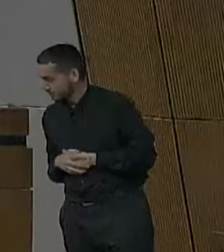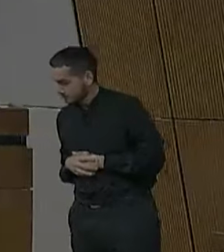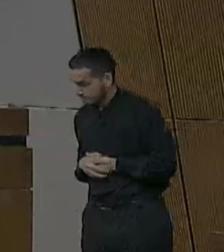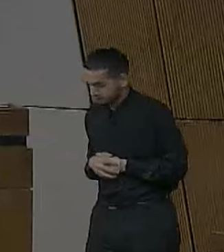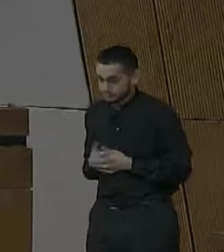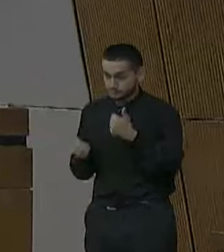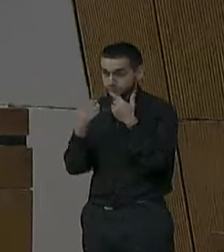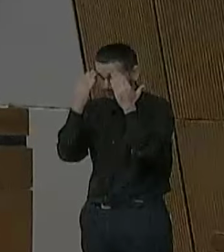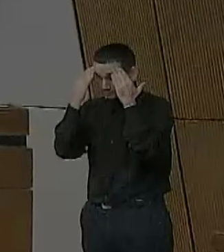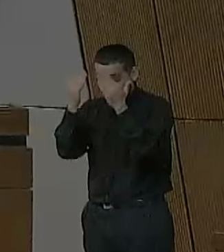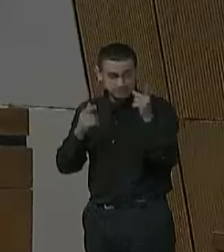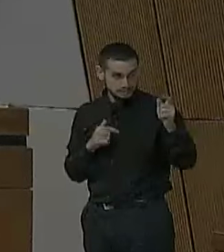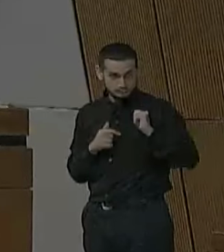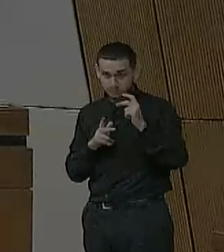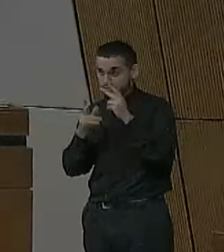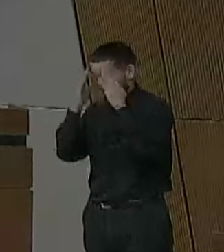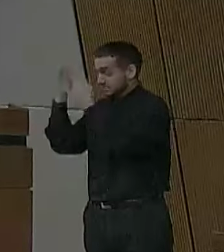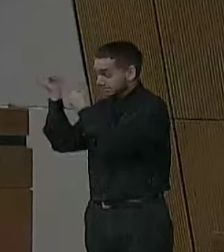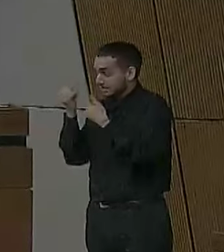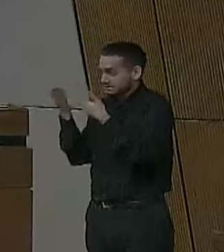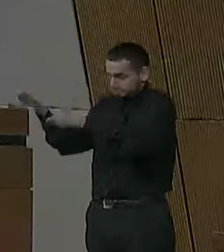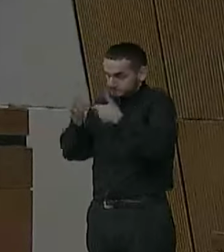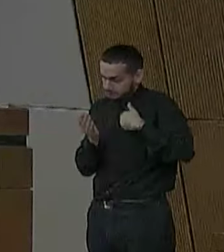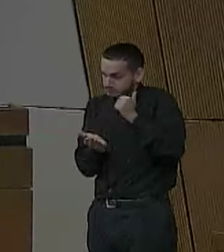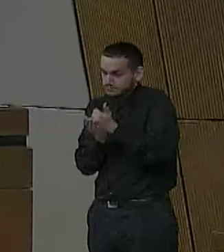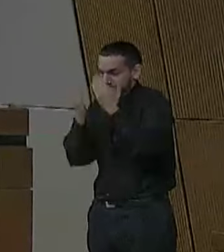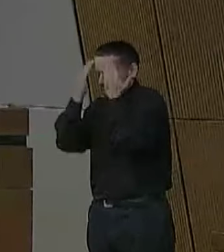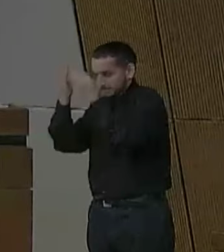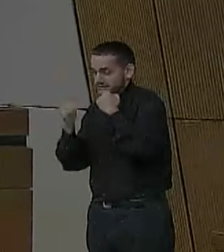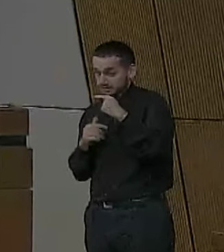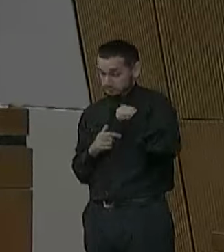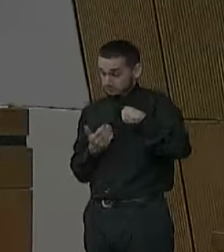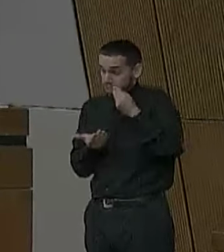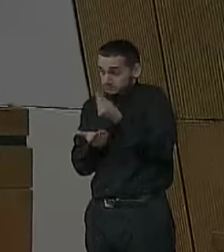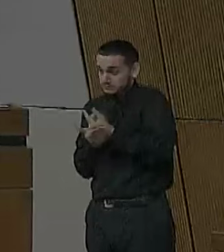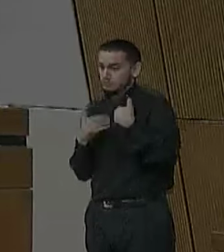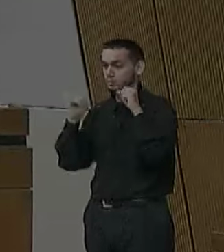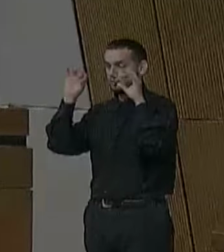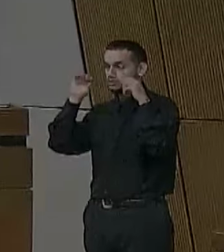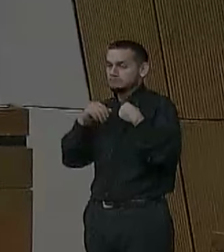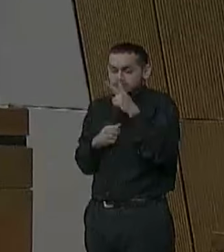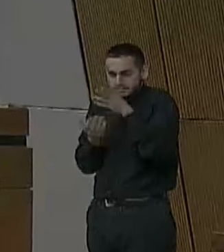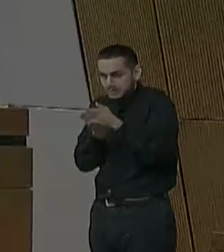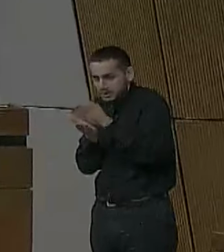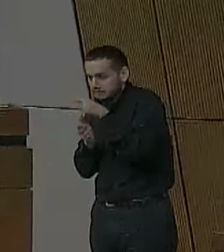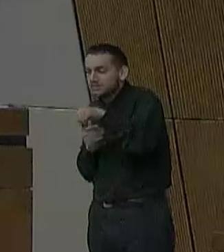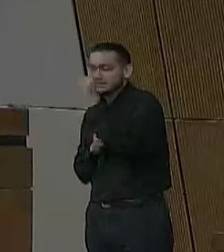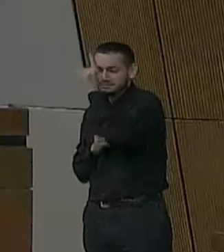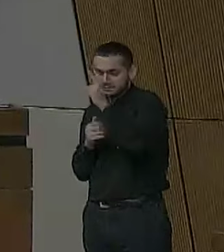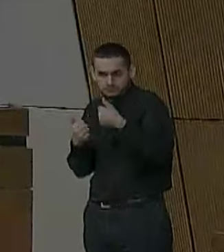Muchísimas gracias, Antonella. Muchísimas gracias a la Fundación Saraqui por la invitación. Para nosotros es un placer poder colaborar en esta